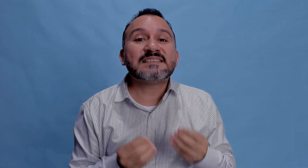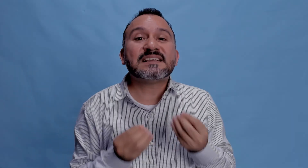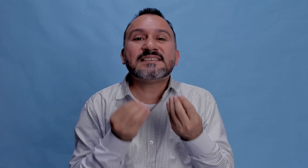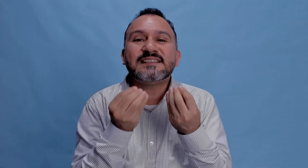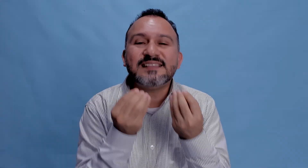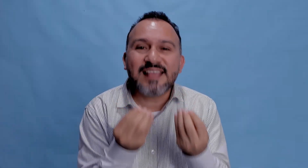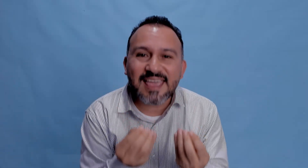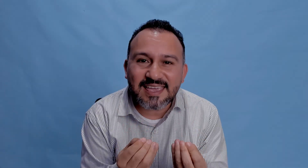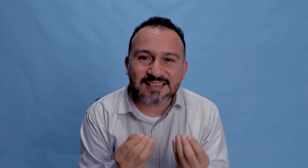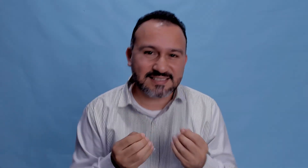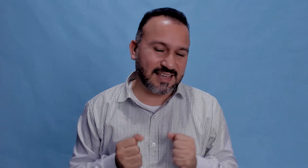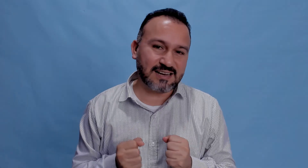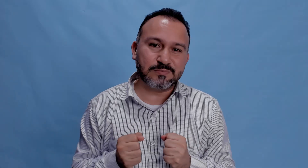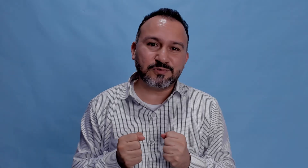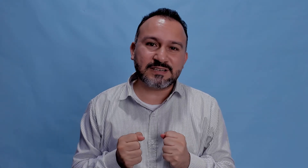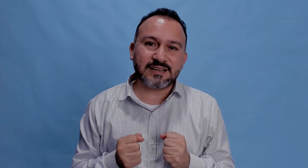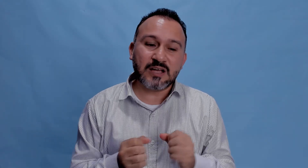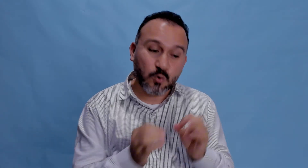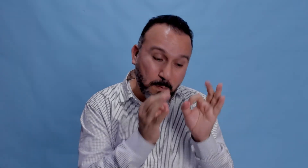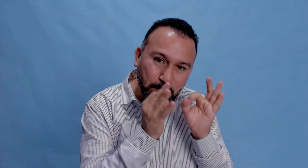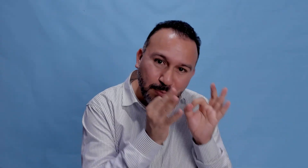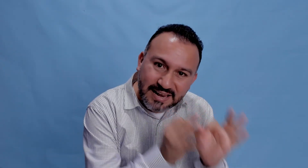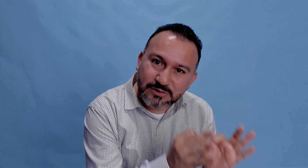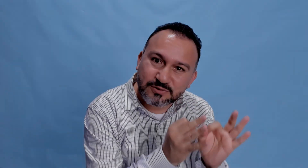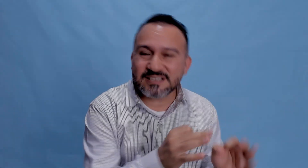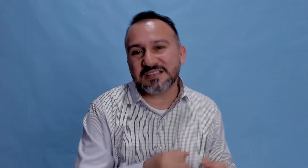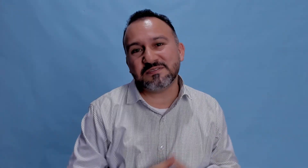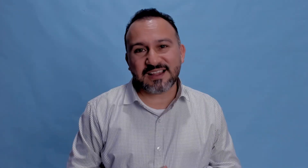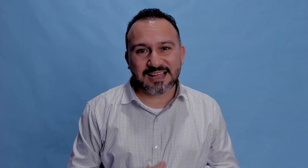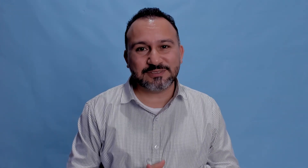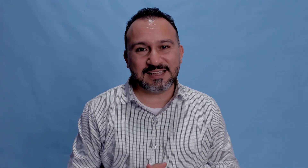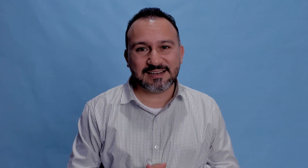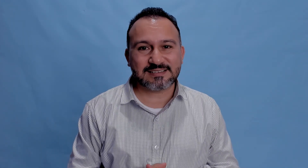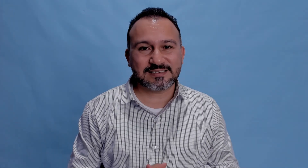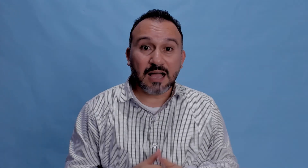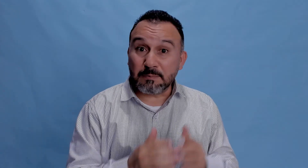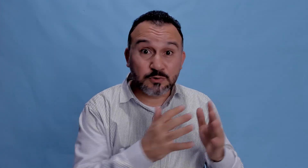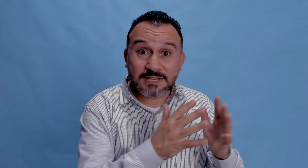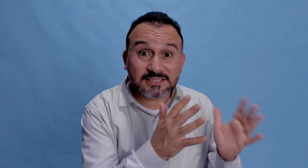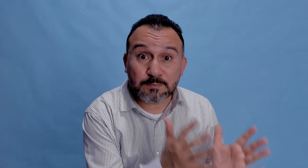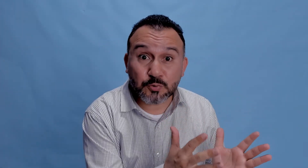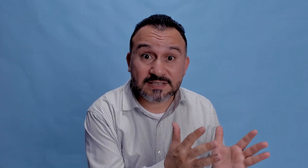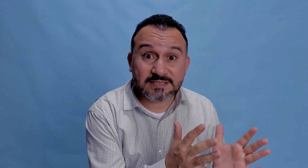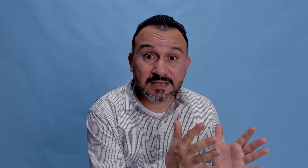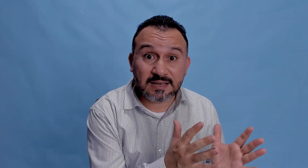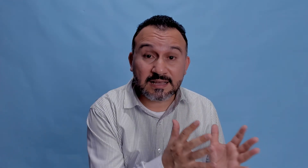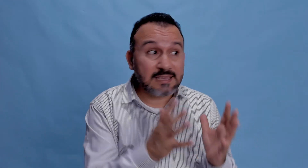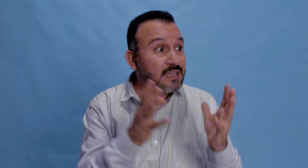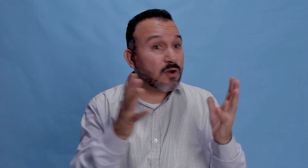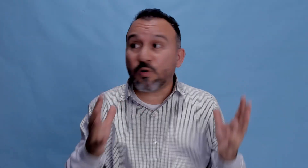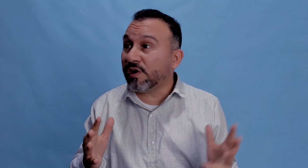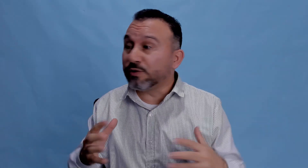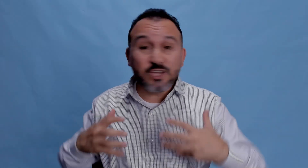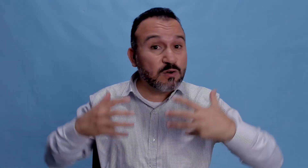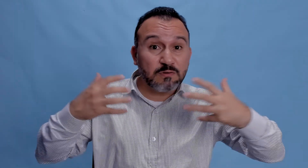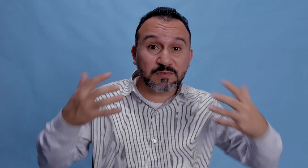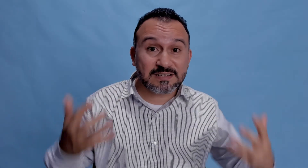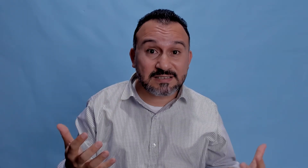as ideias daquela música, o pleno significado delas. A música tem poesia e agora o que eu vou